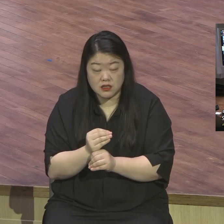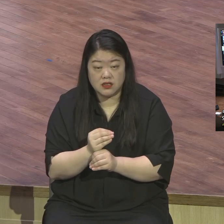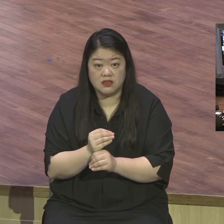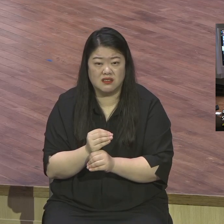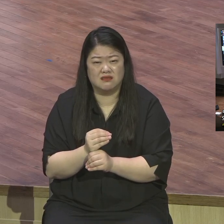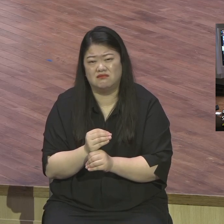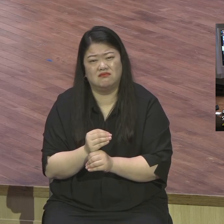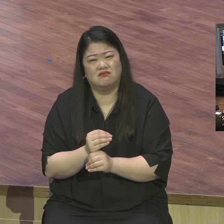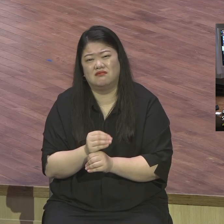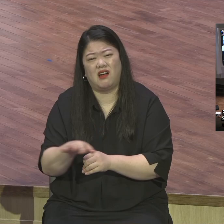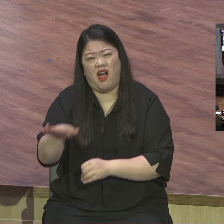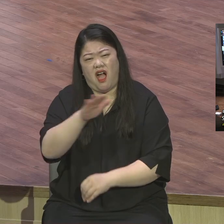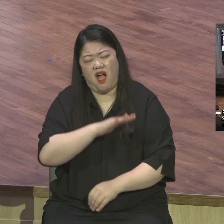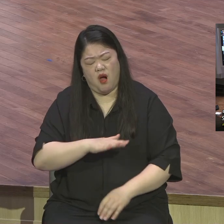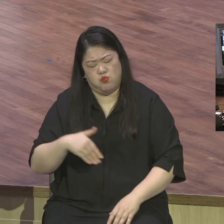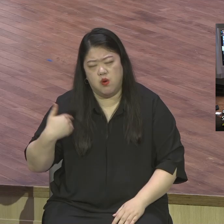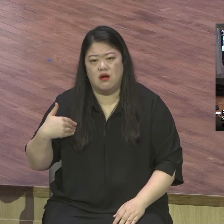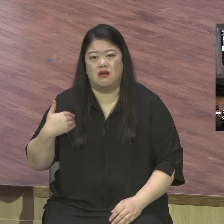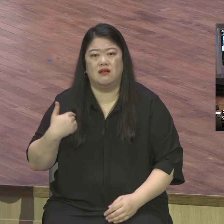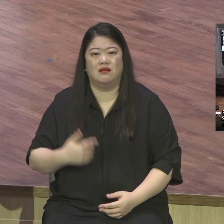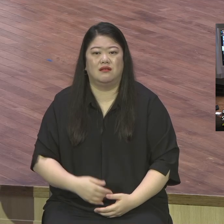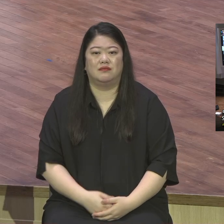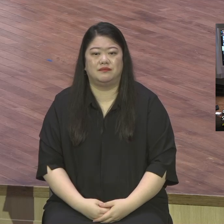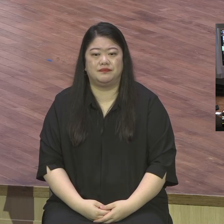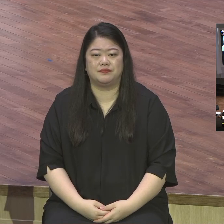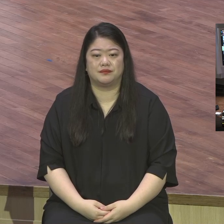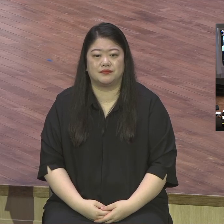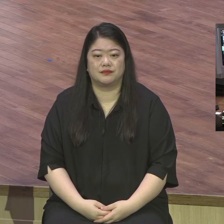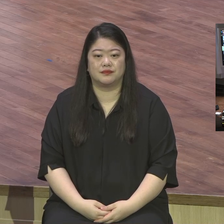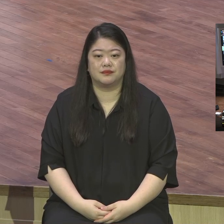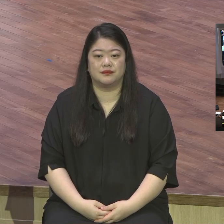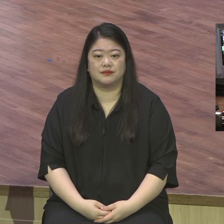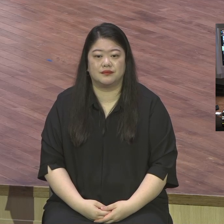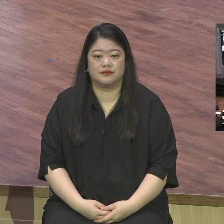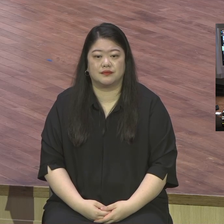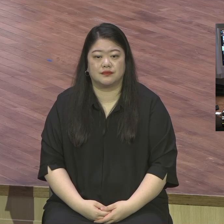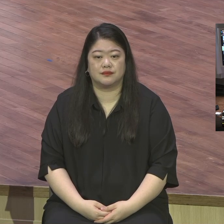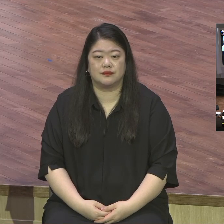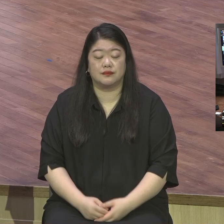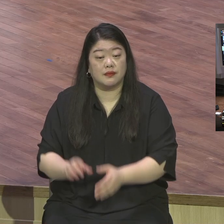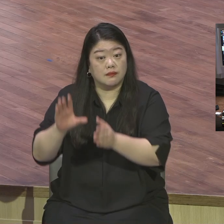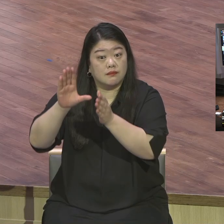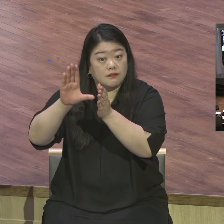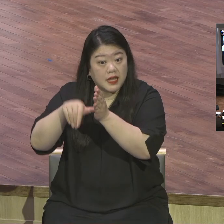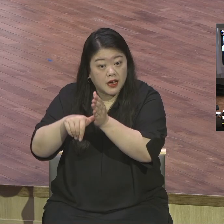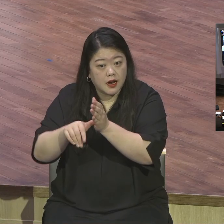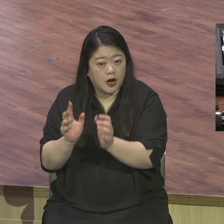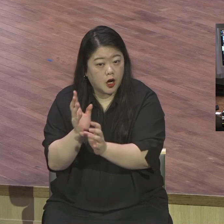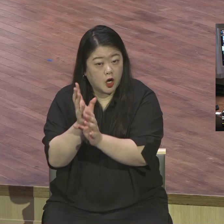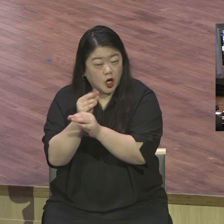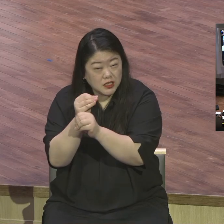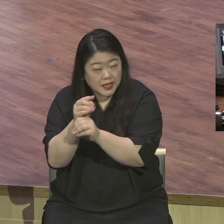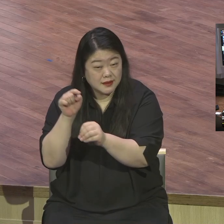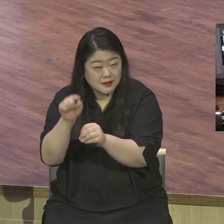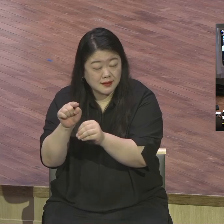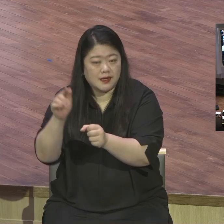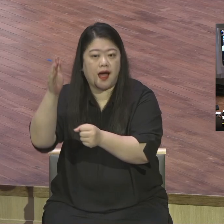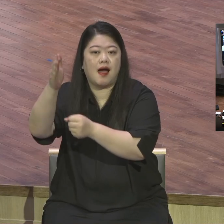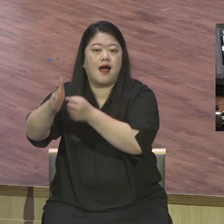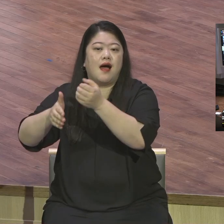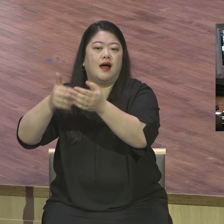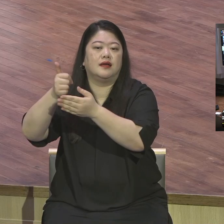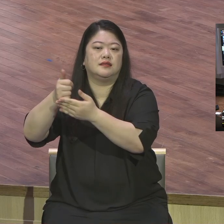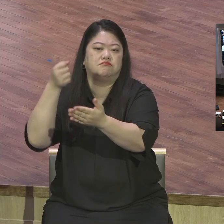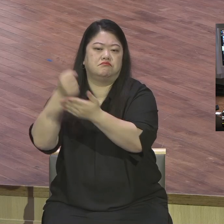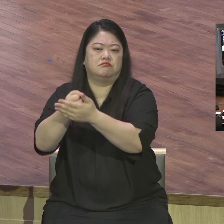부활성천 직전에 하신 말씀입니다. 때와 시기는 아버지께서 자기의